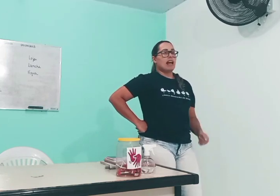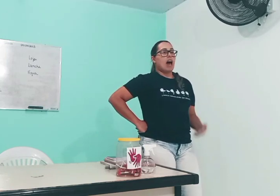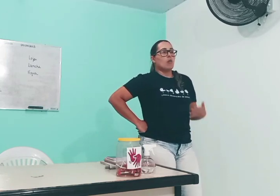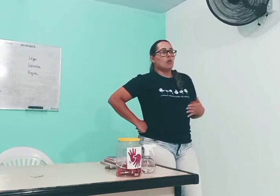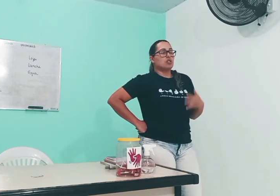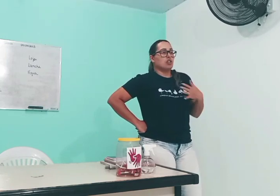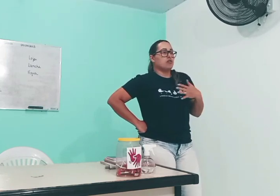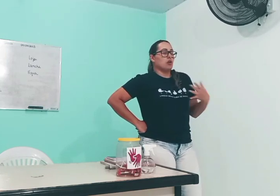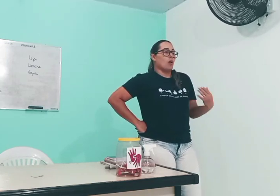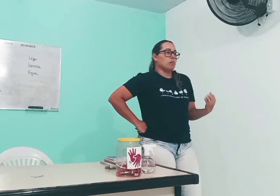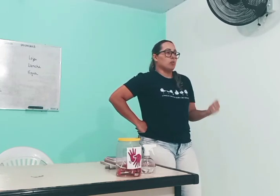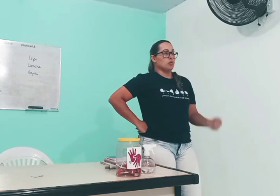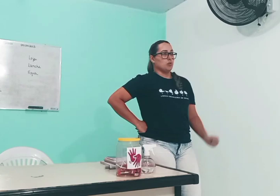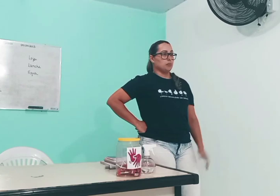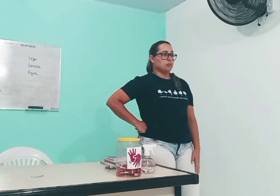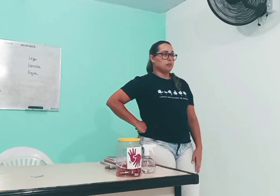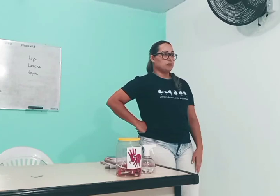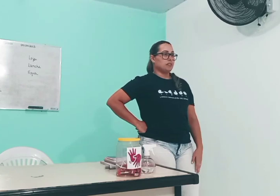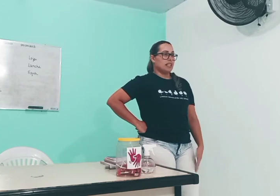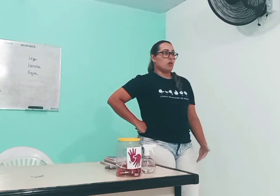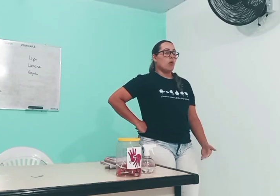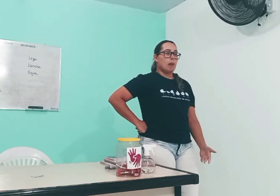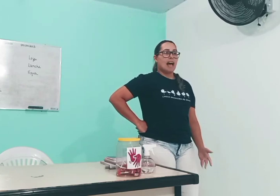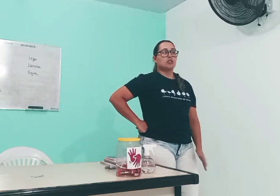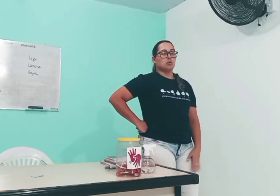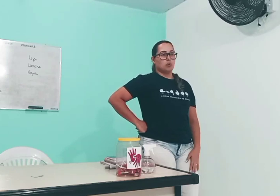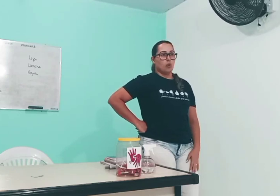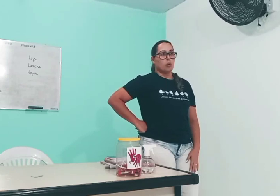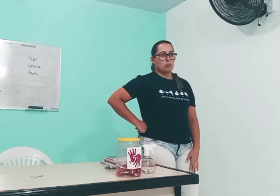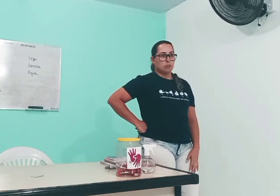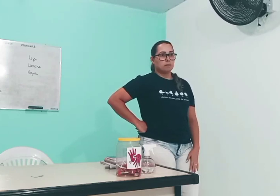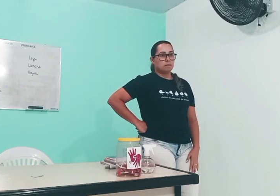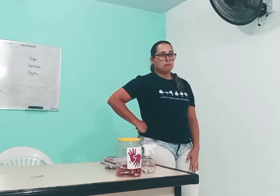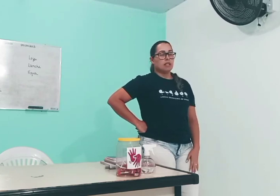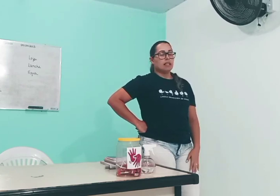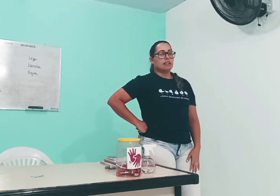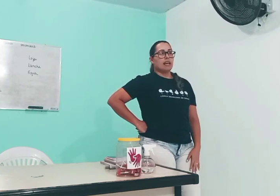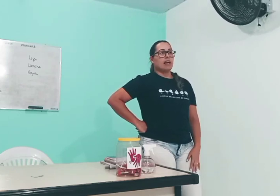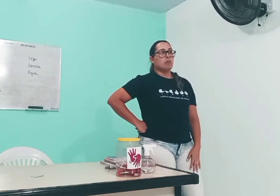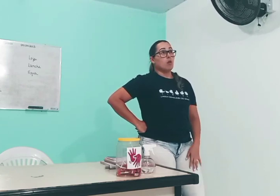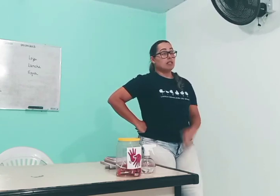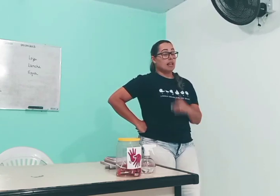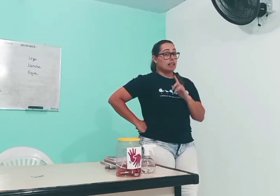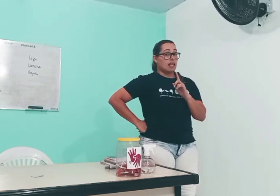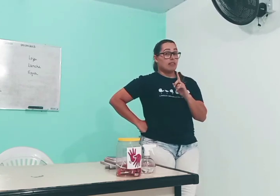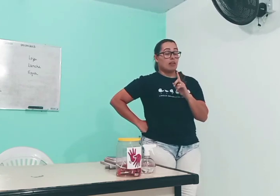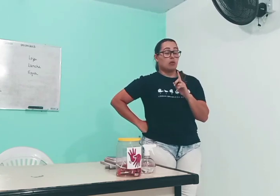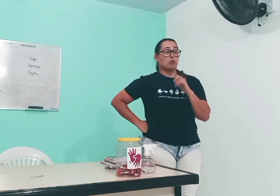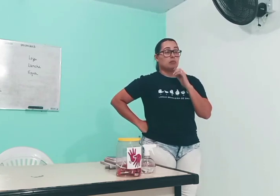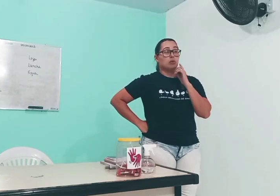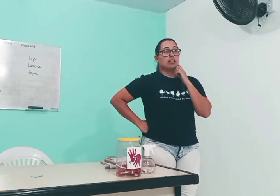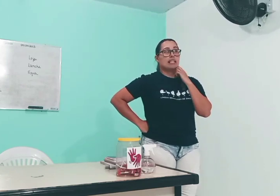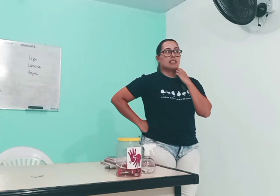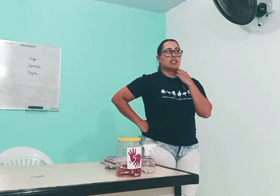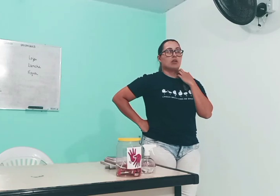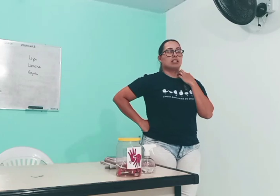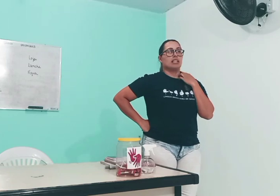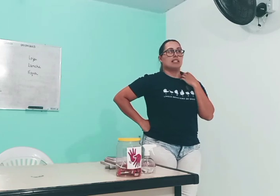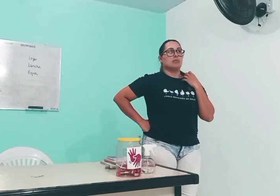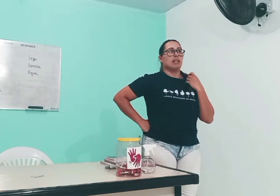falar onde que foi o abuso? Em qual parte do corpo? Né? Uma coisa que ela até falou muito interessante, que eu achei assim, bem legal